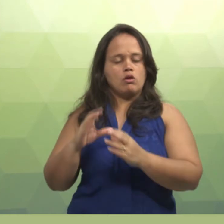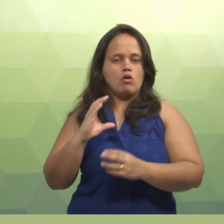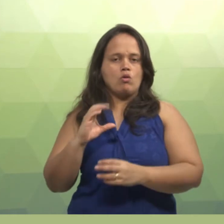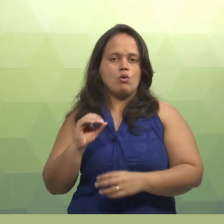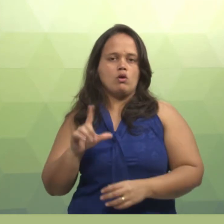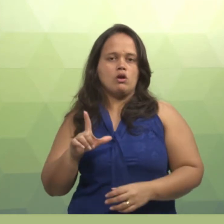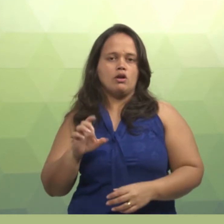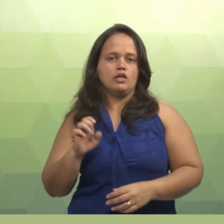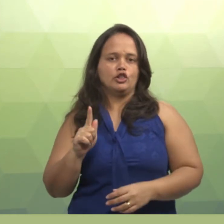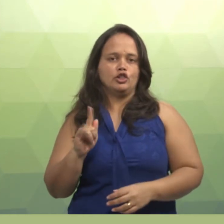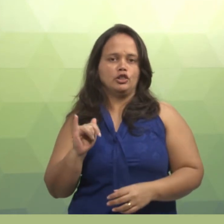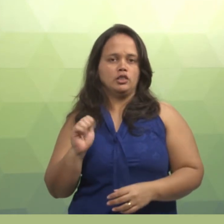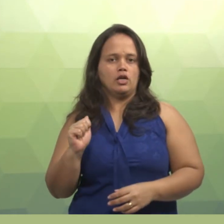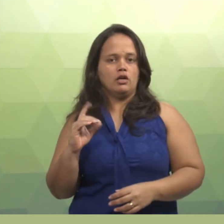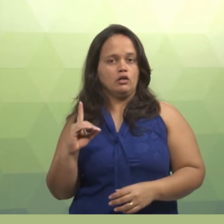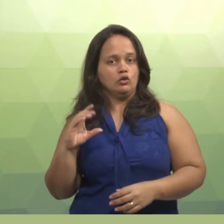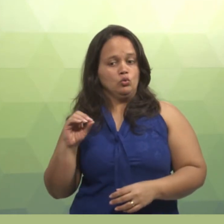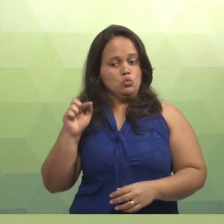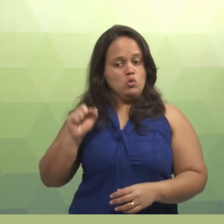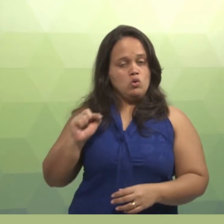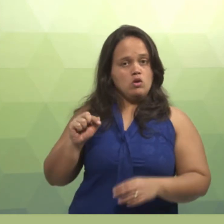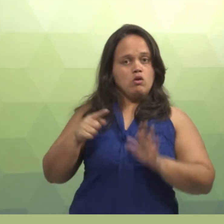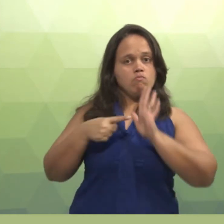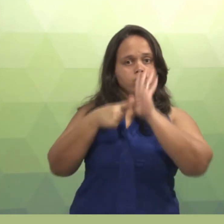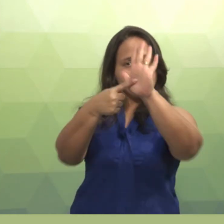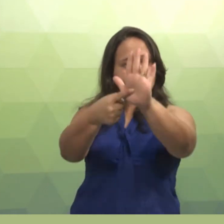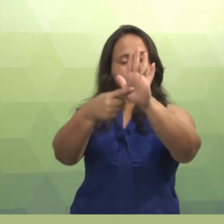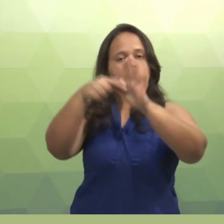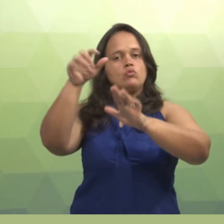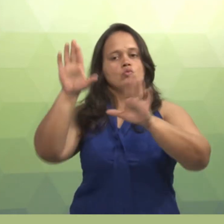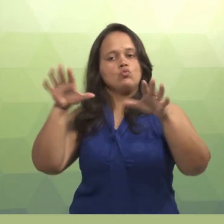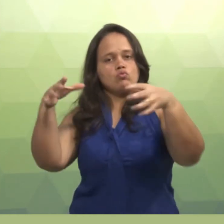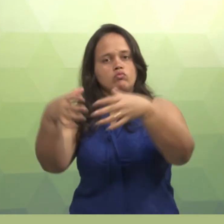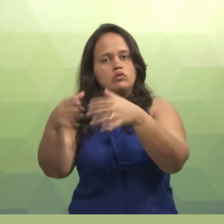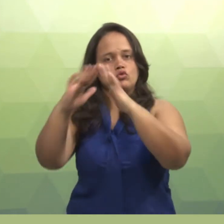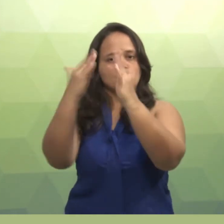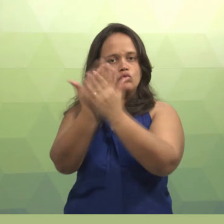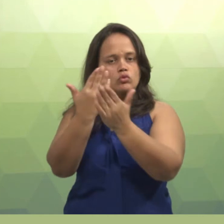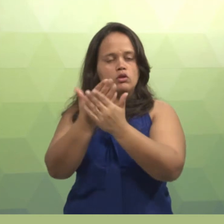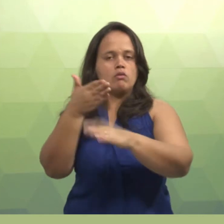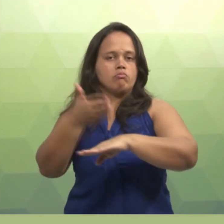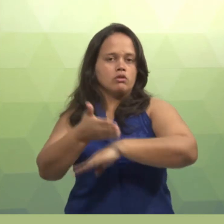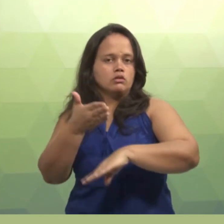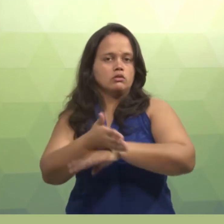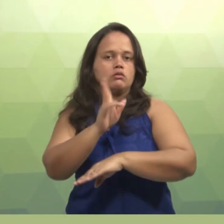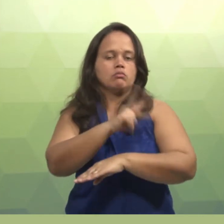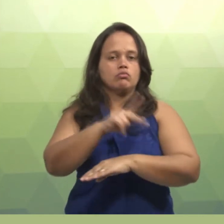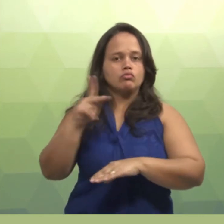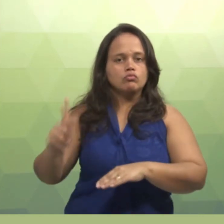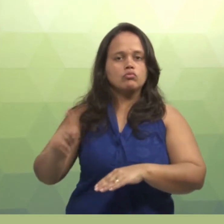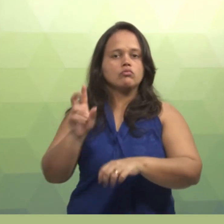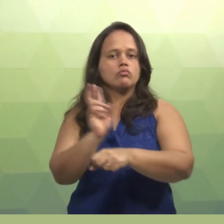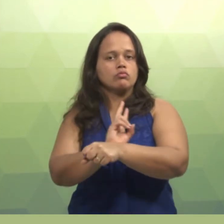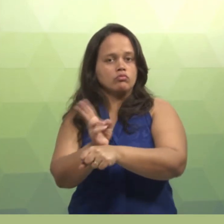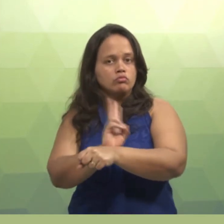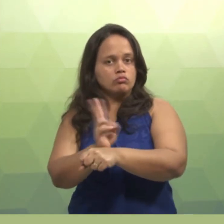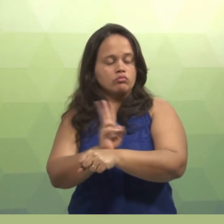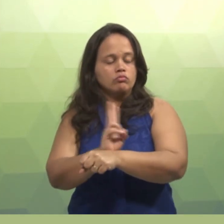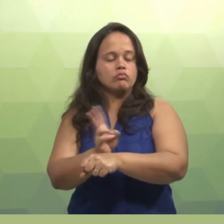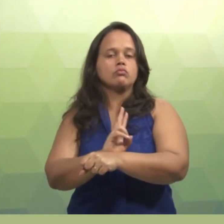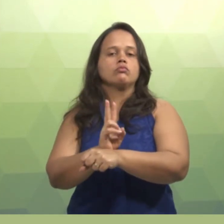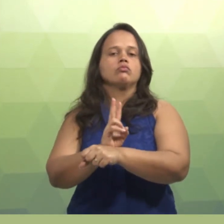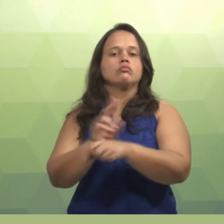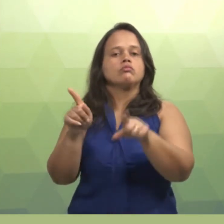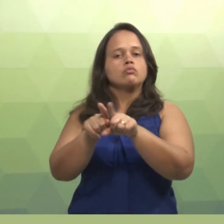escolar, que é o órgão representativo da comunidade escolar, com a participação de professores, especialistas em educação